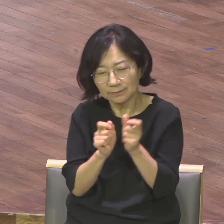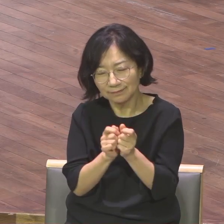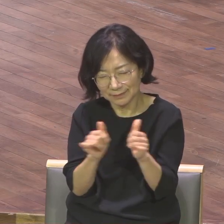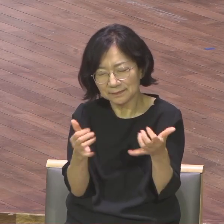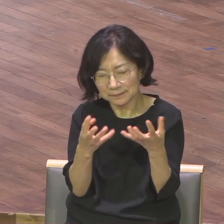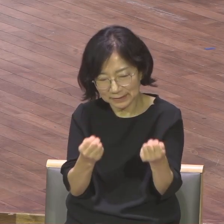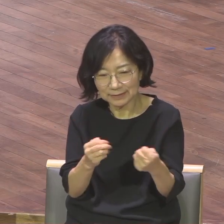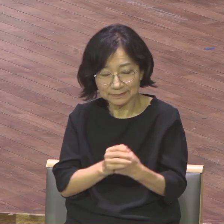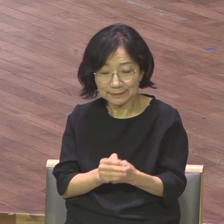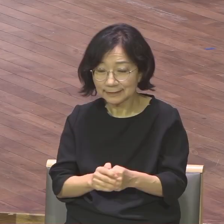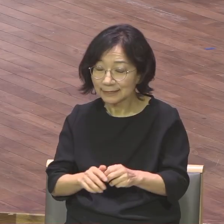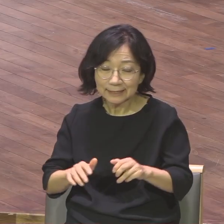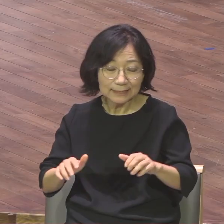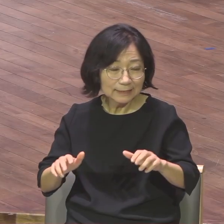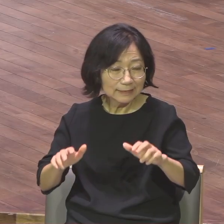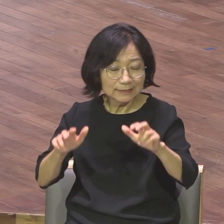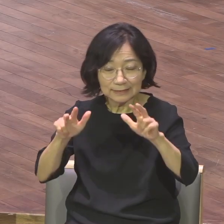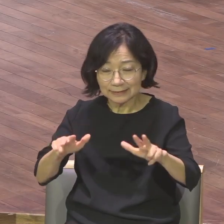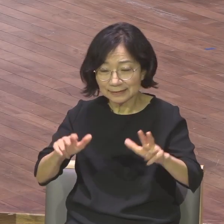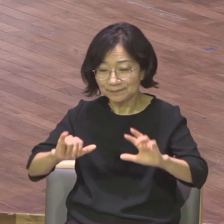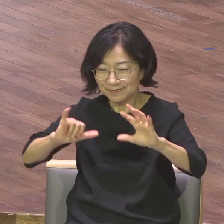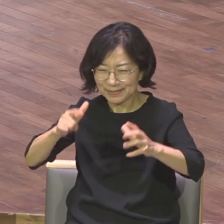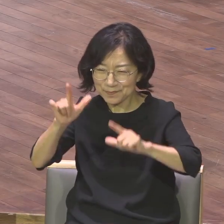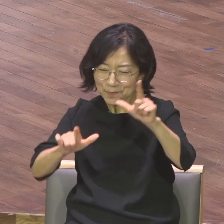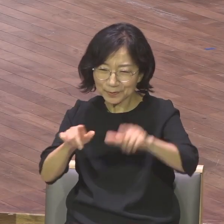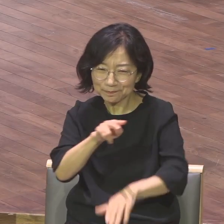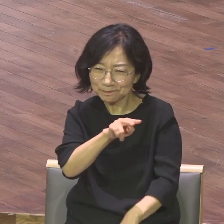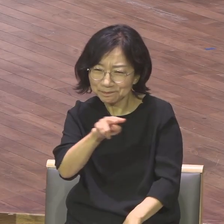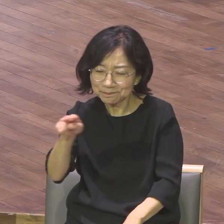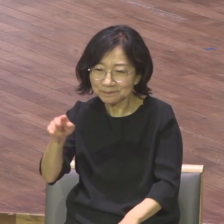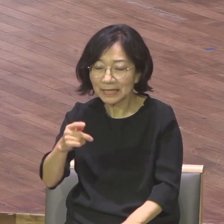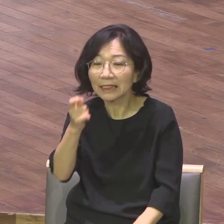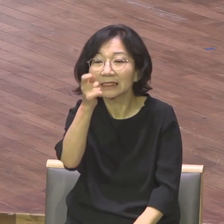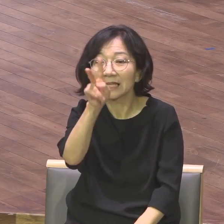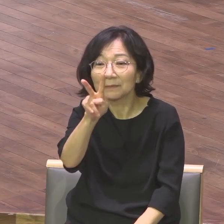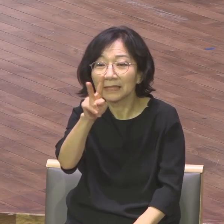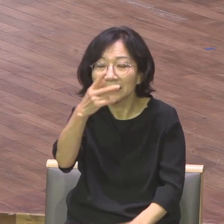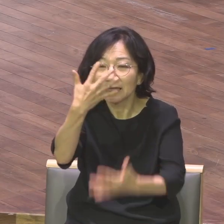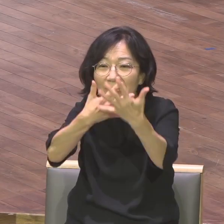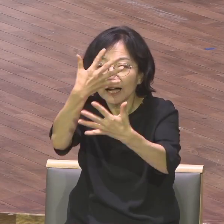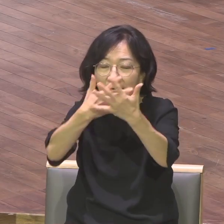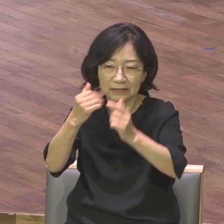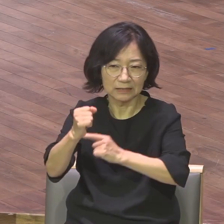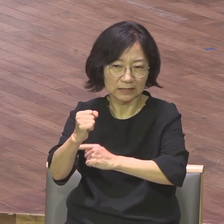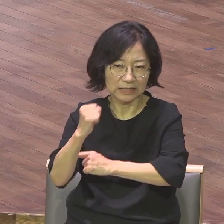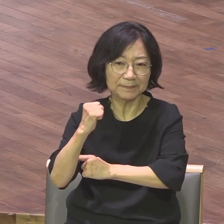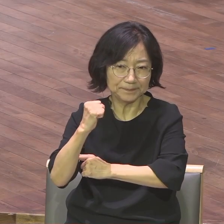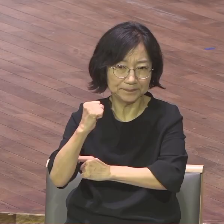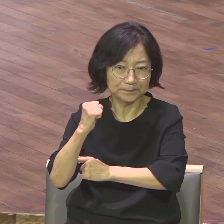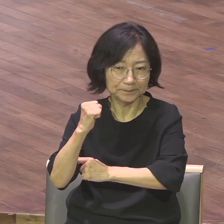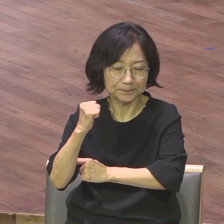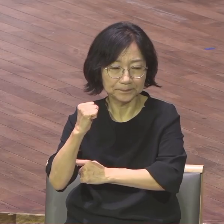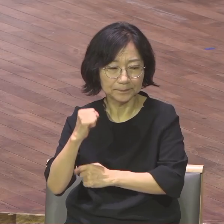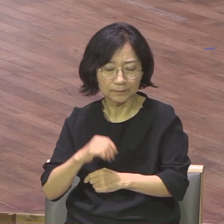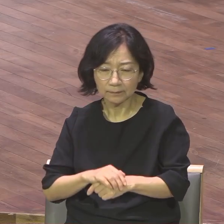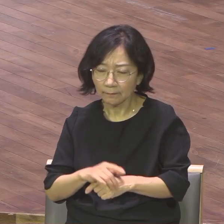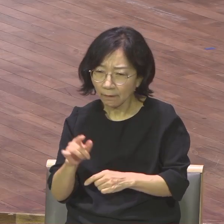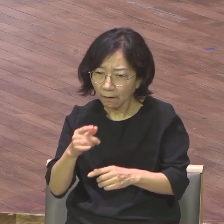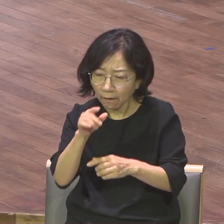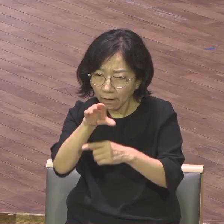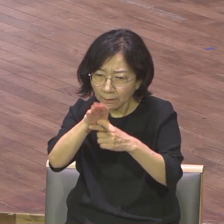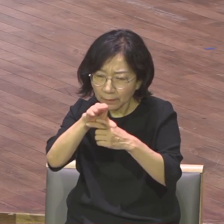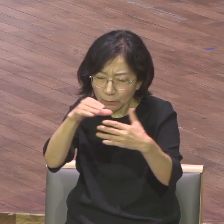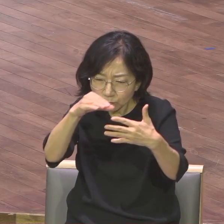요즘 삶의 환경을 보면요, 방송의 영향이 엄청나지요. 그런데 방송 프로그램을 보면